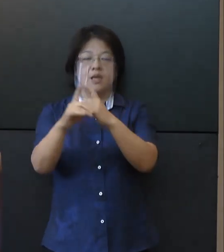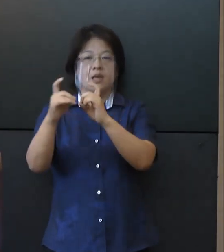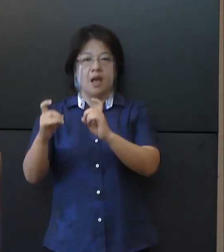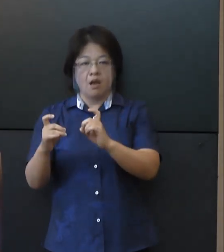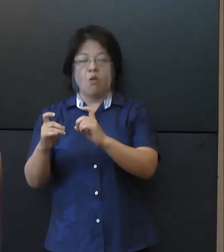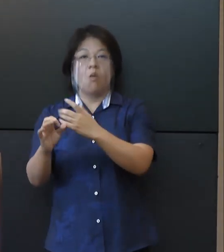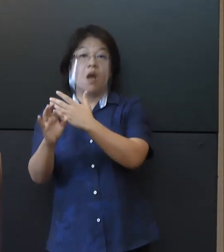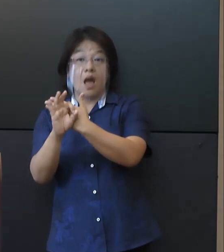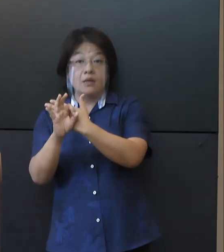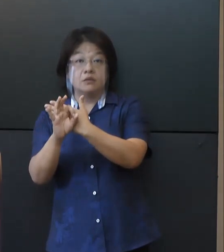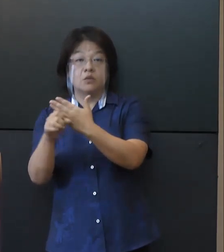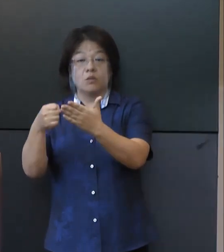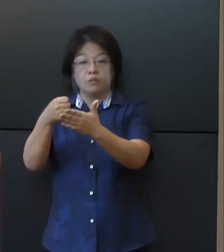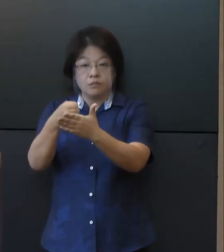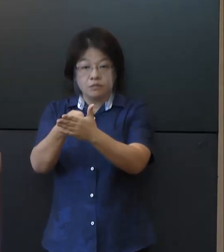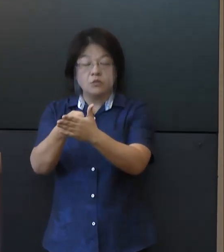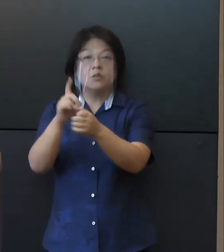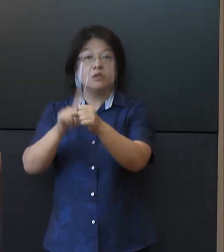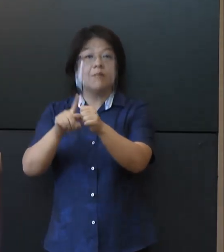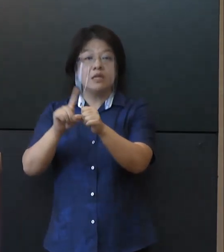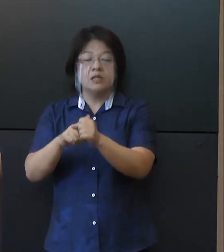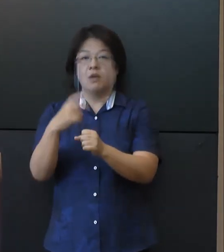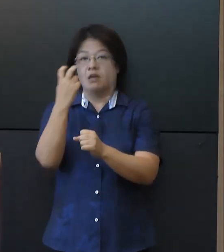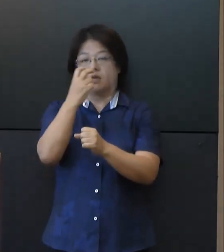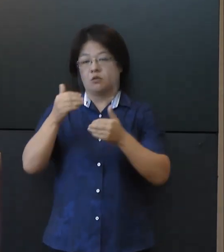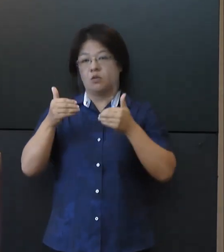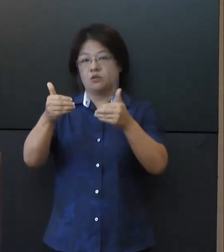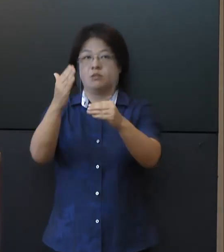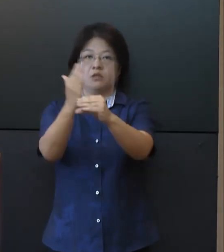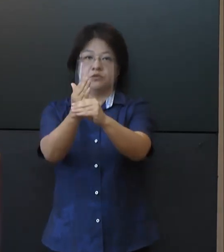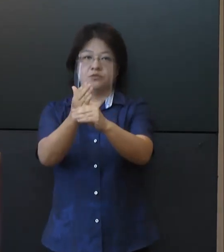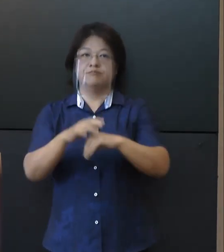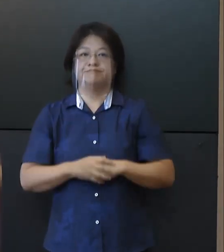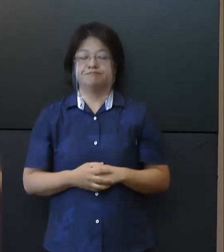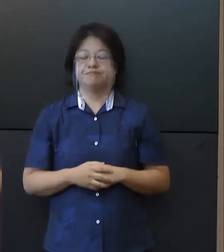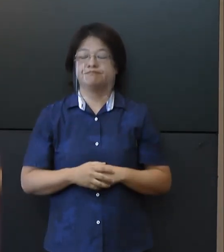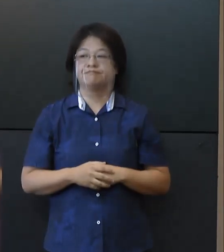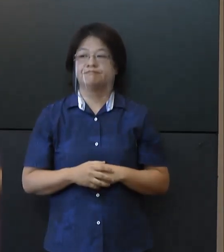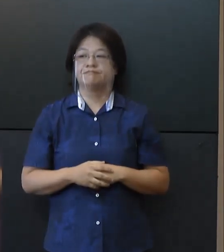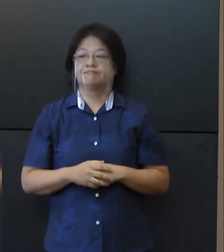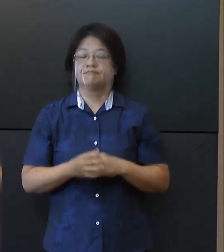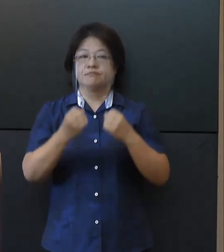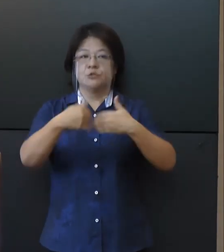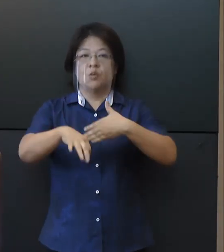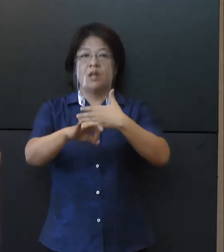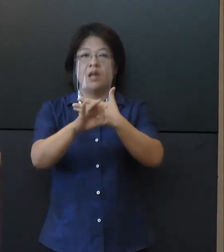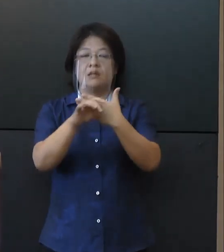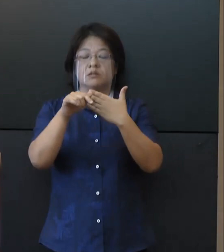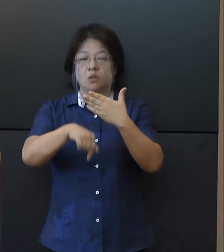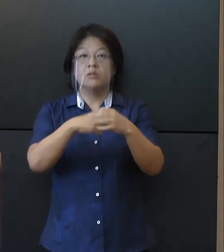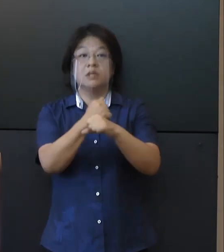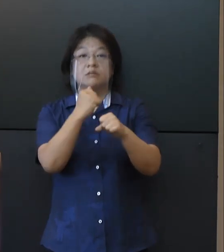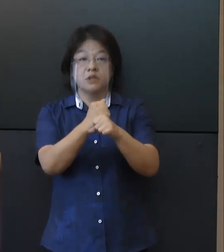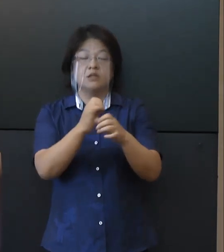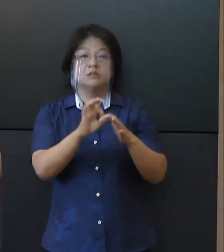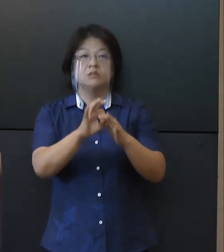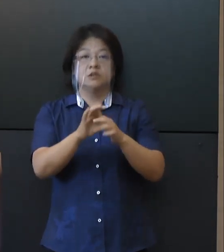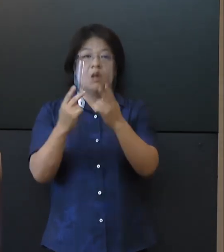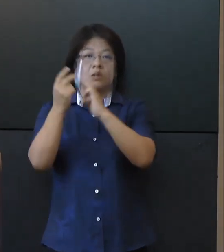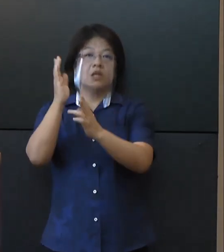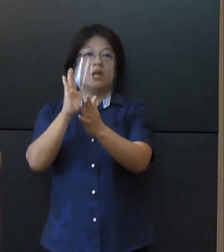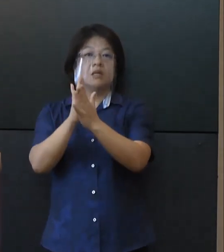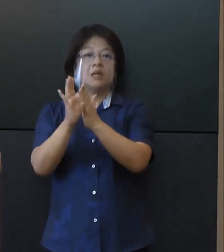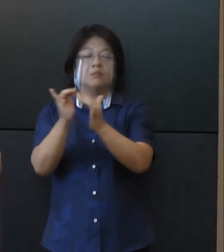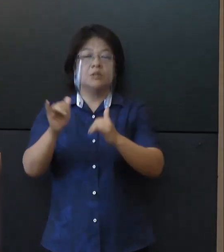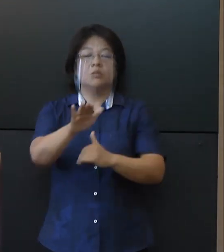称の制定に向け検討を行っているものであります。条例案の作成にあたり、県民の皆様に